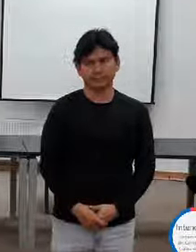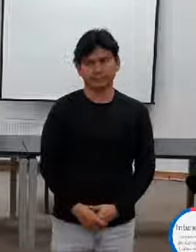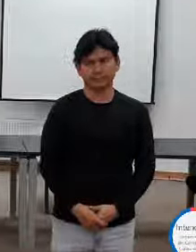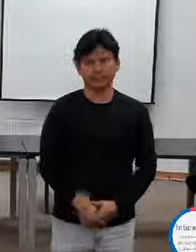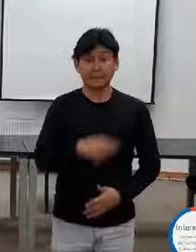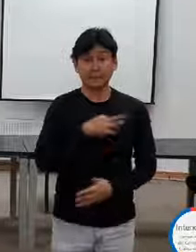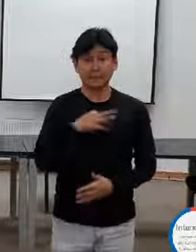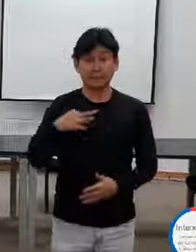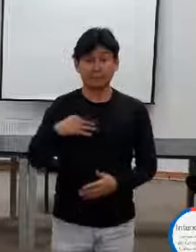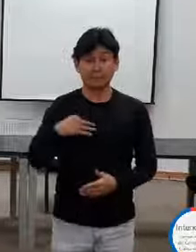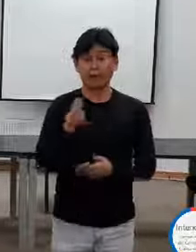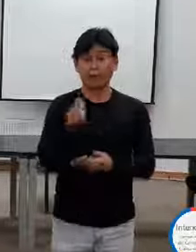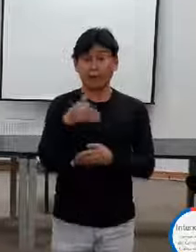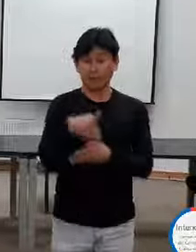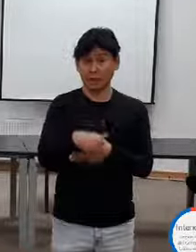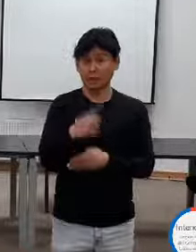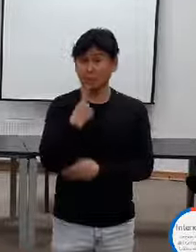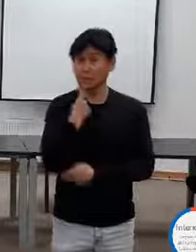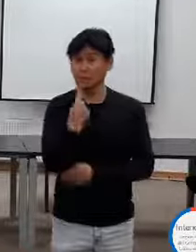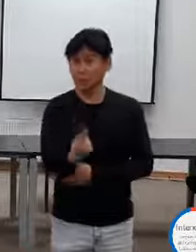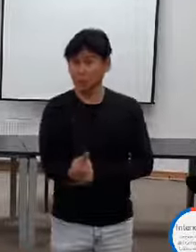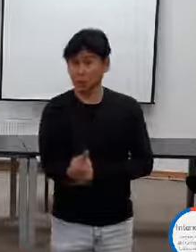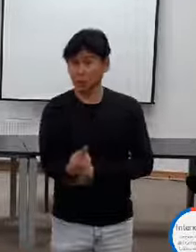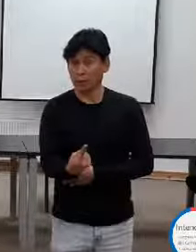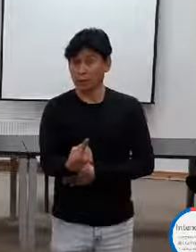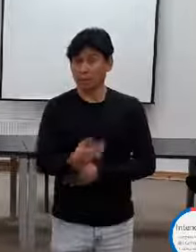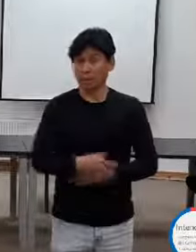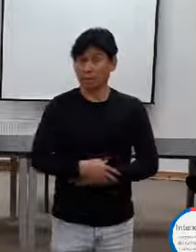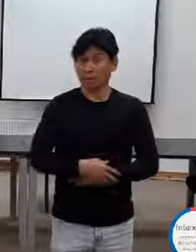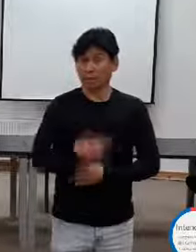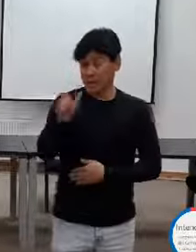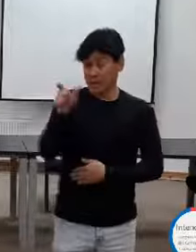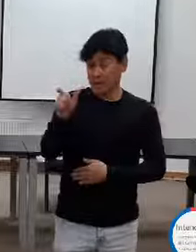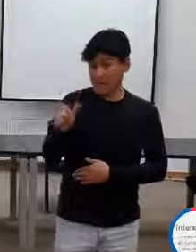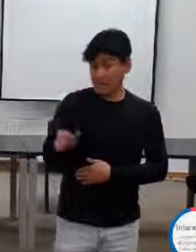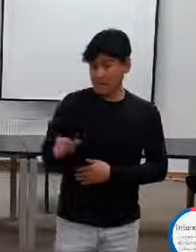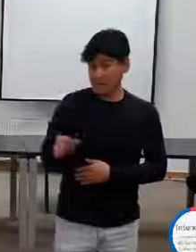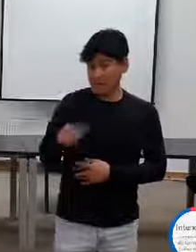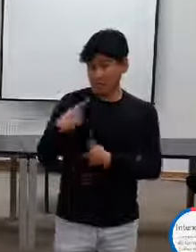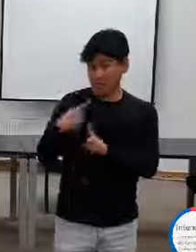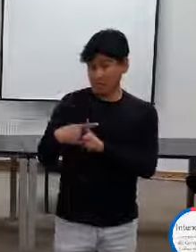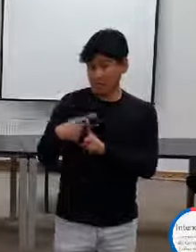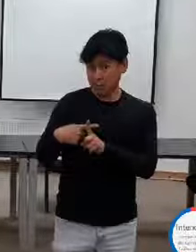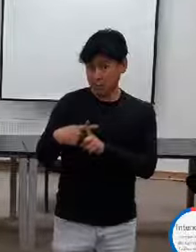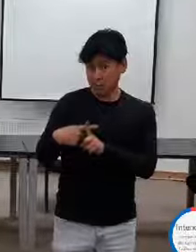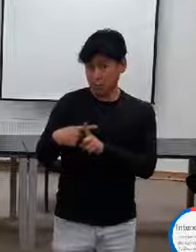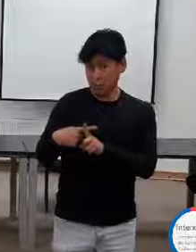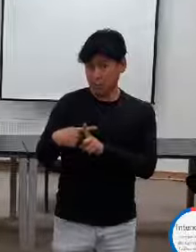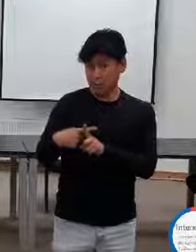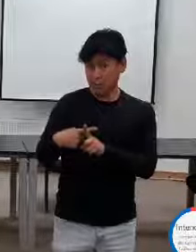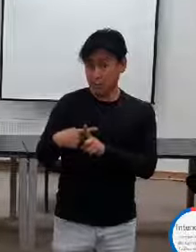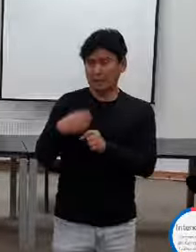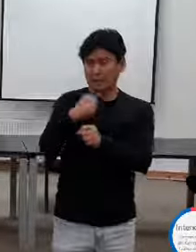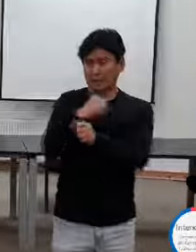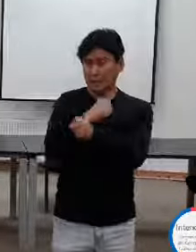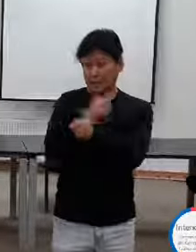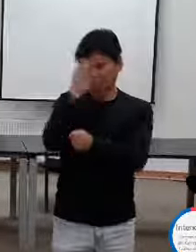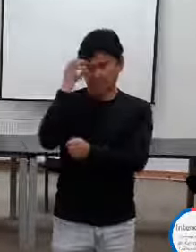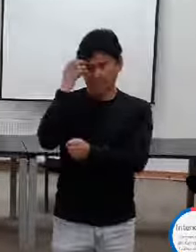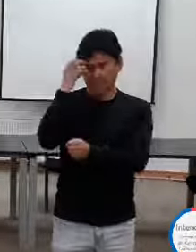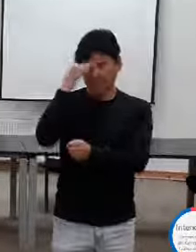Seremi, muy buenas tardes. Consultarle, en el caso de este paciente que dio positivo, que es funcionario público de Carabineros en este